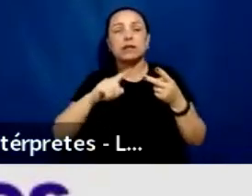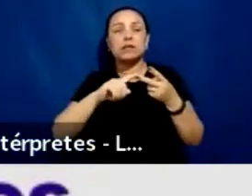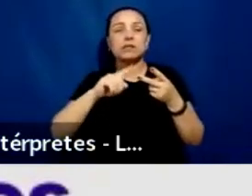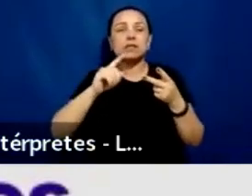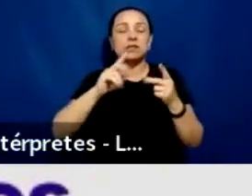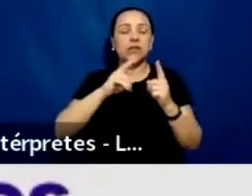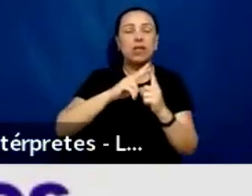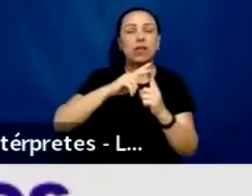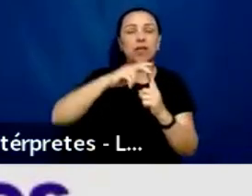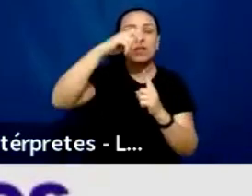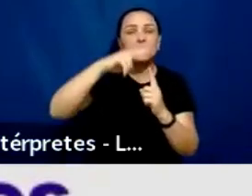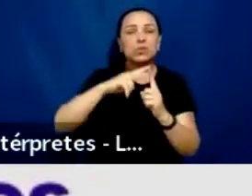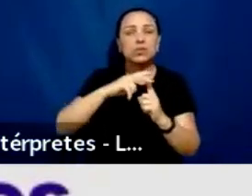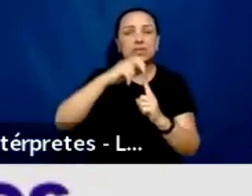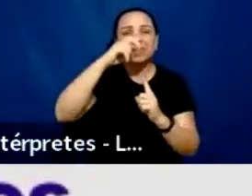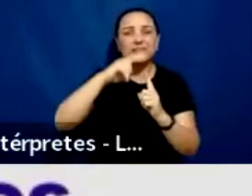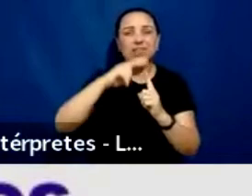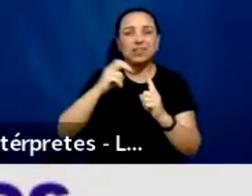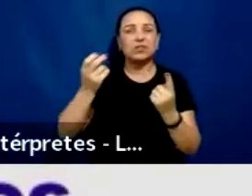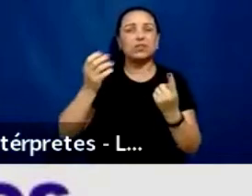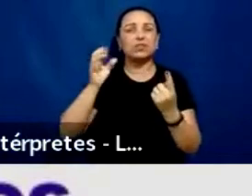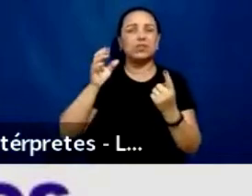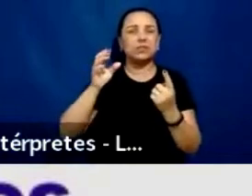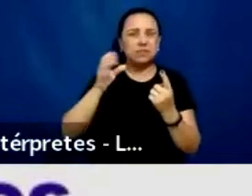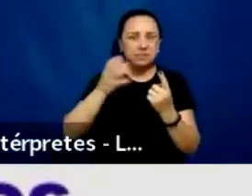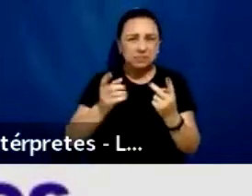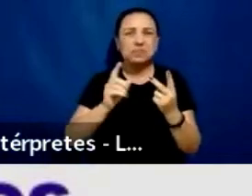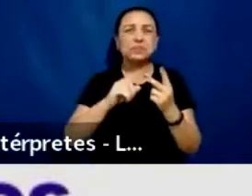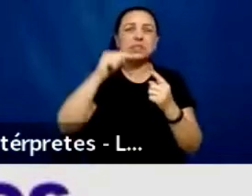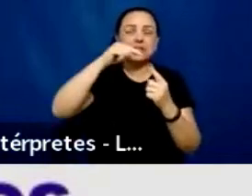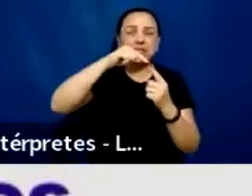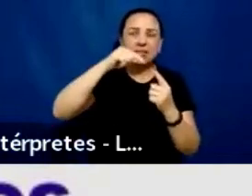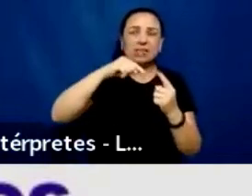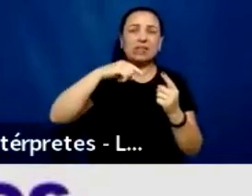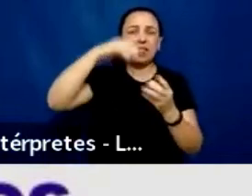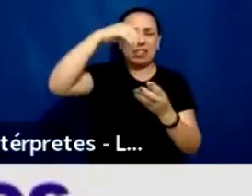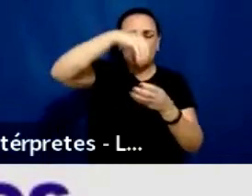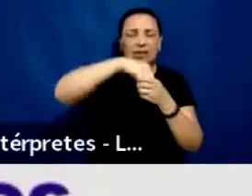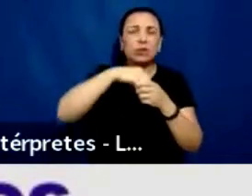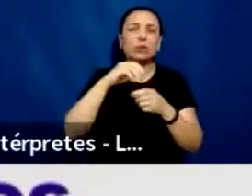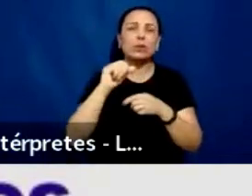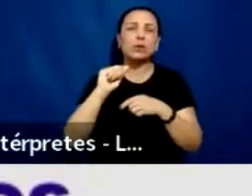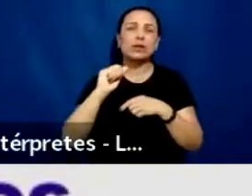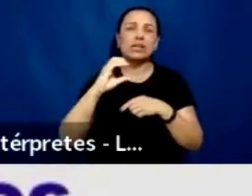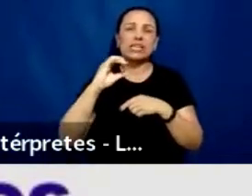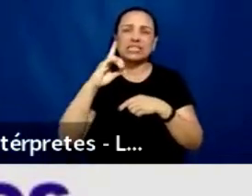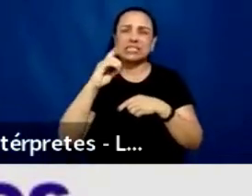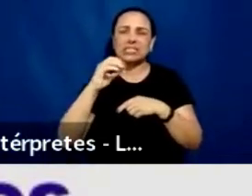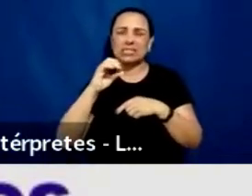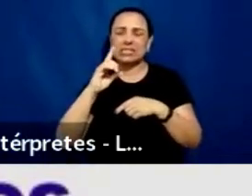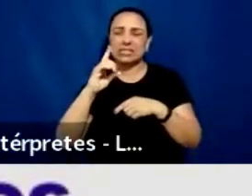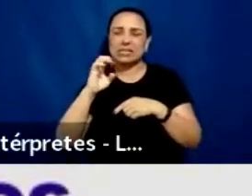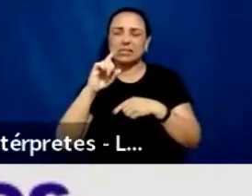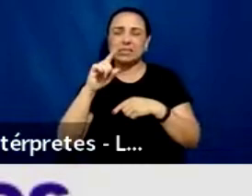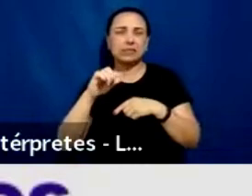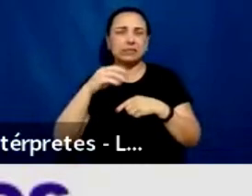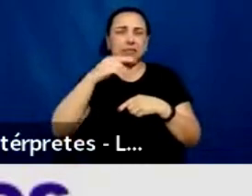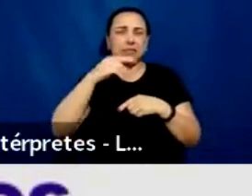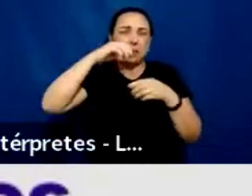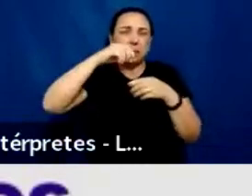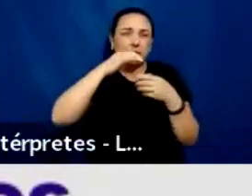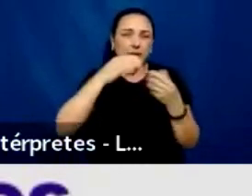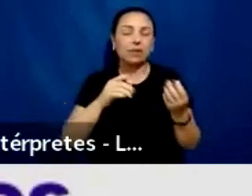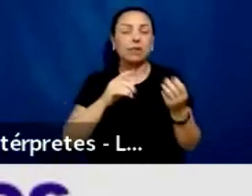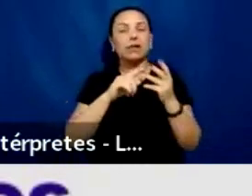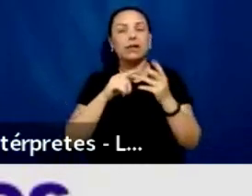refrigerante, que ele é extremamente ácido, o pH dele é de 2,5, o açúcar que faz os docinhos